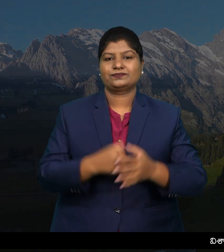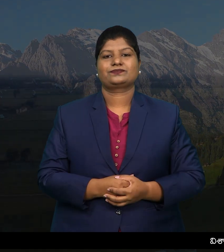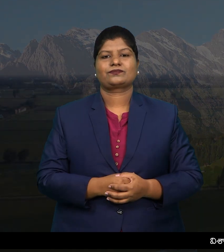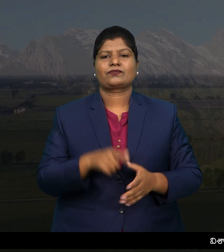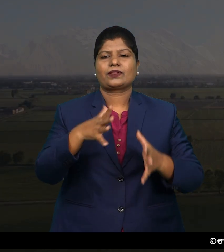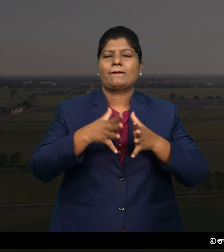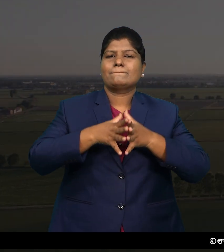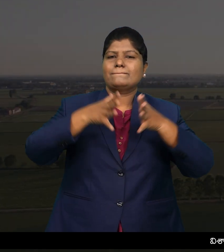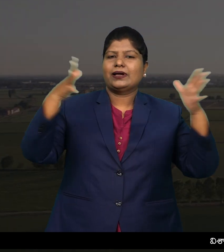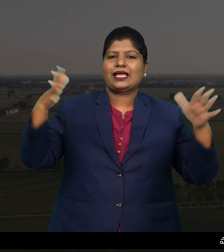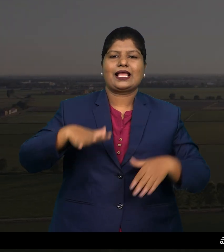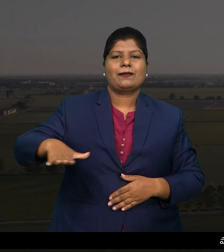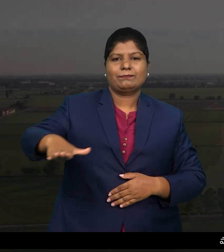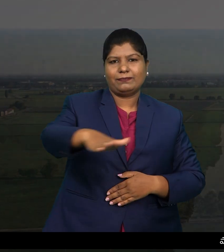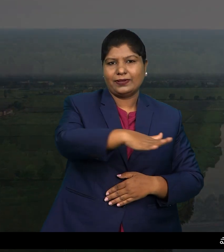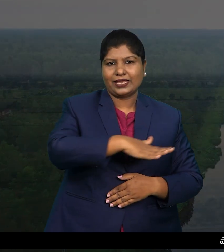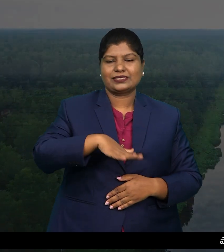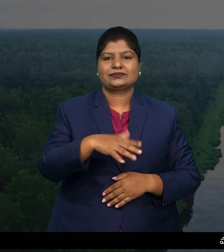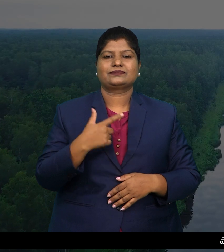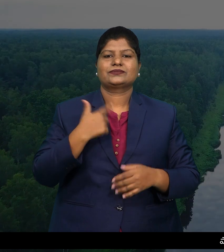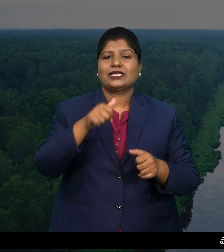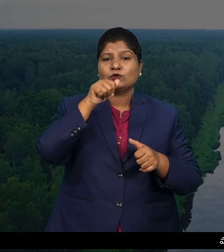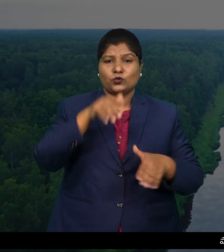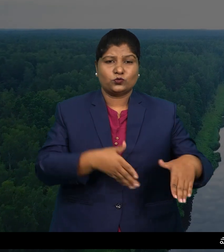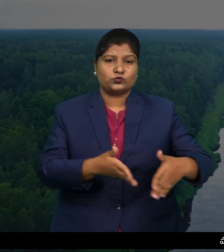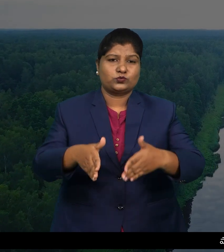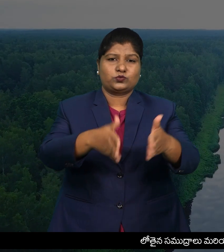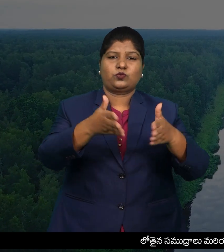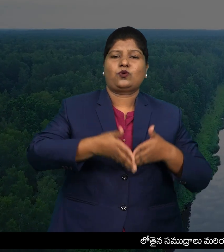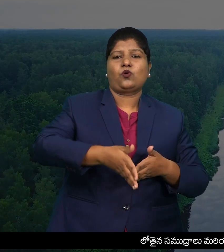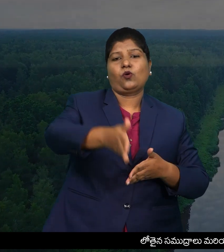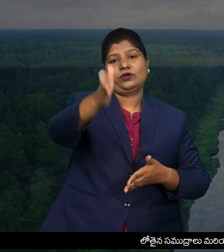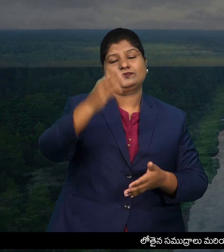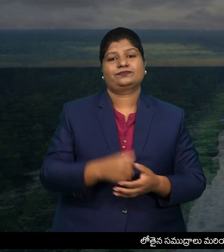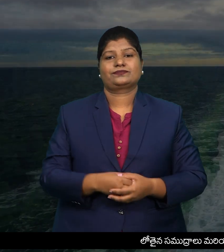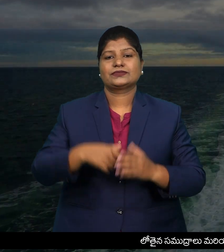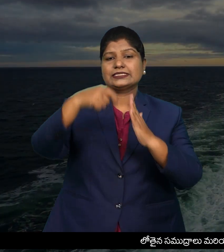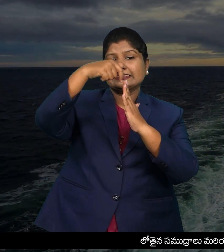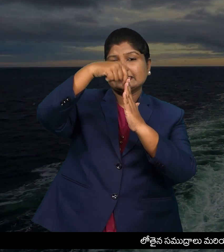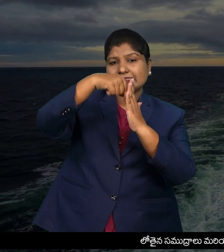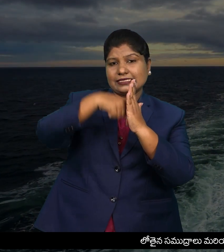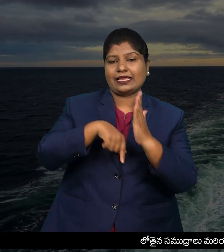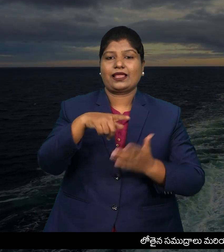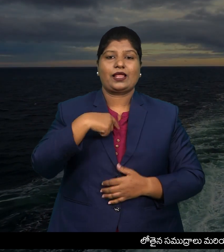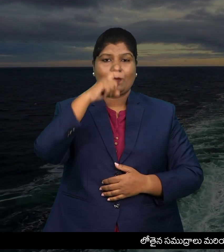విశాలమైన మైదానాలు, పొడవైన నదులు, లోతైన సముద్రాలు